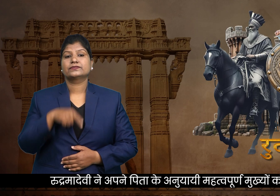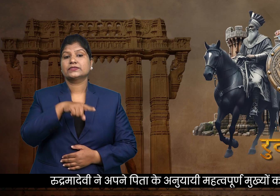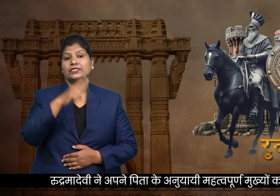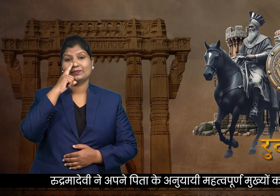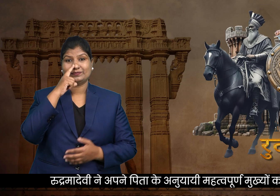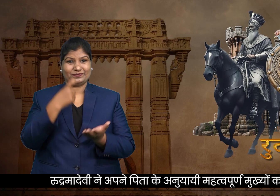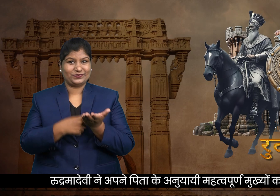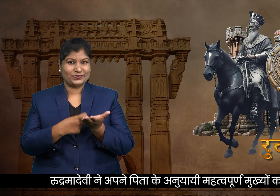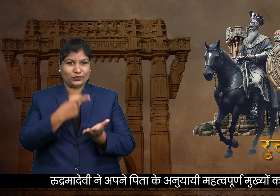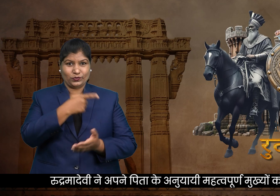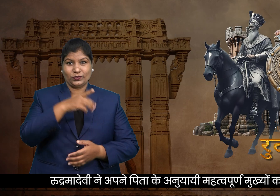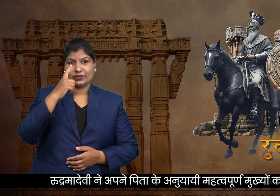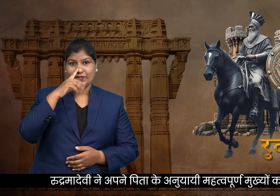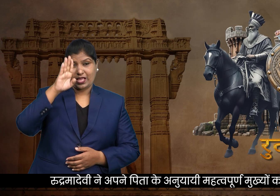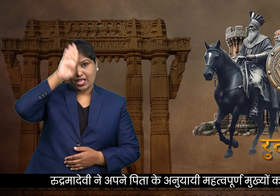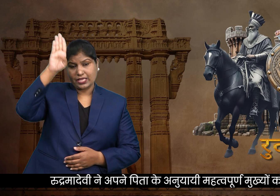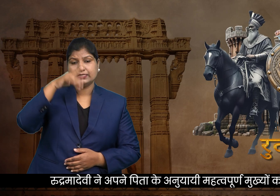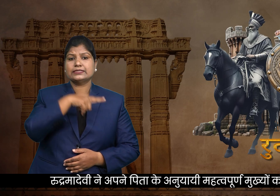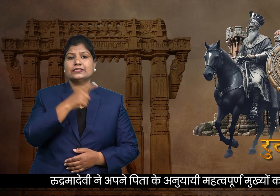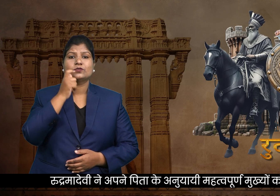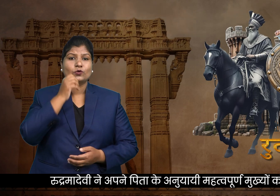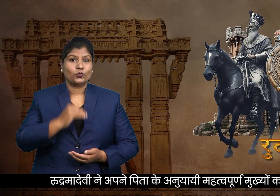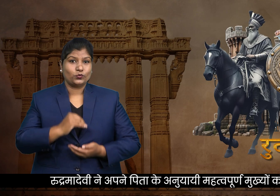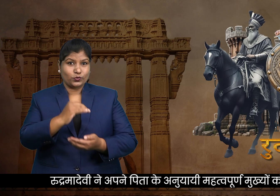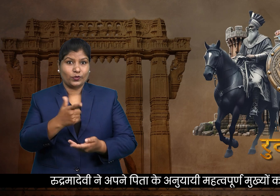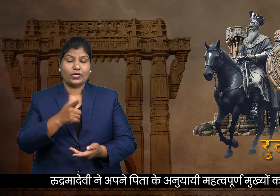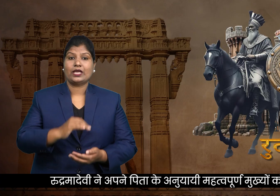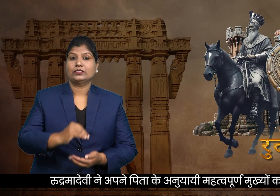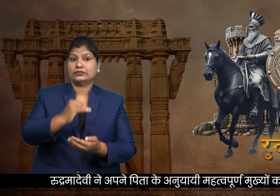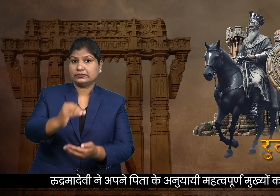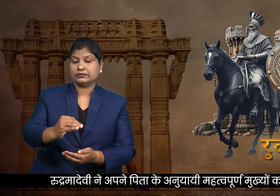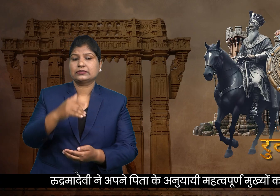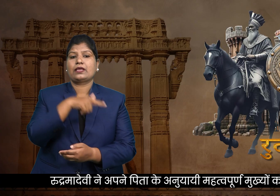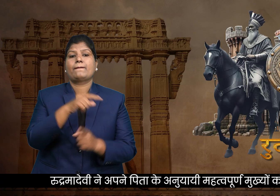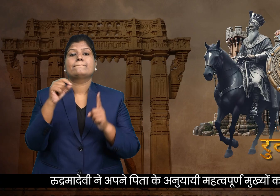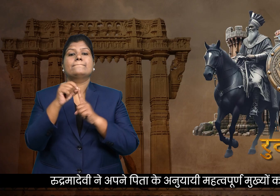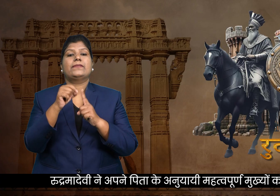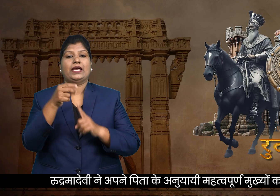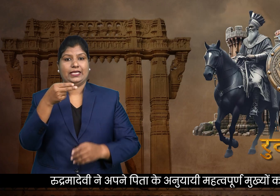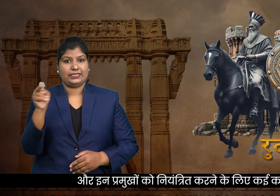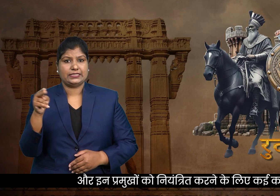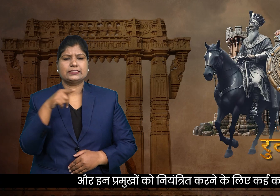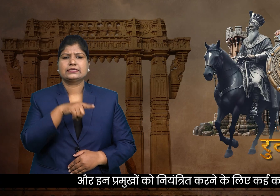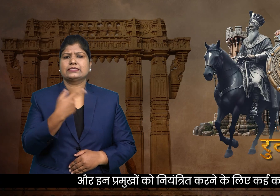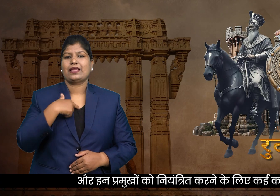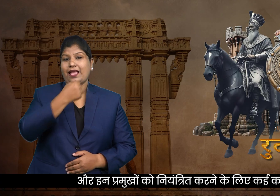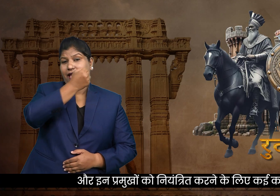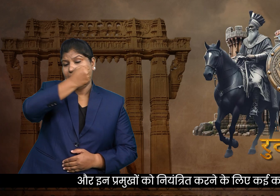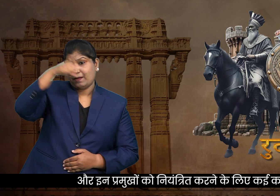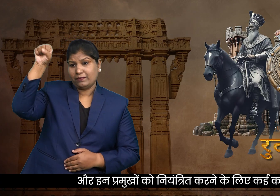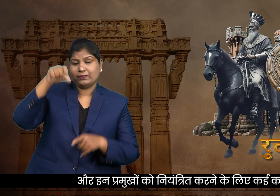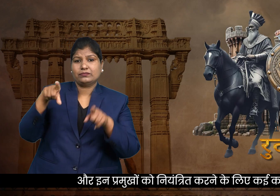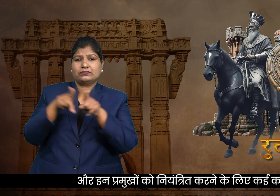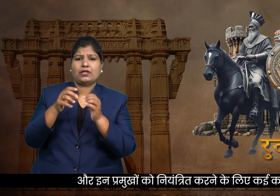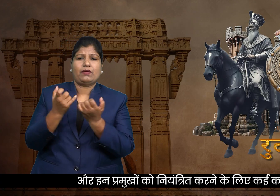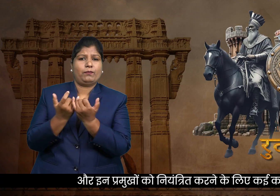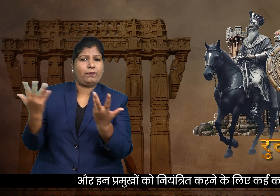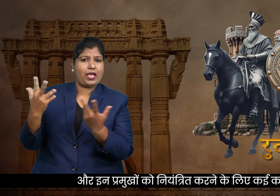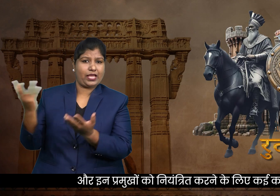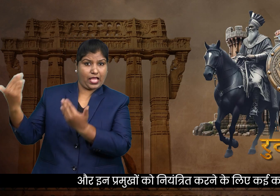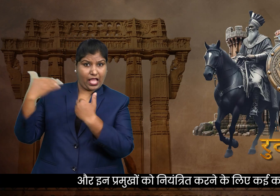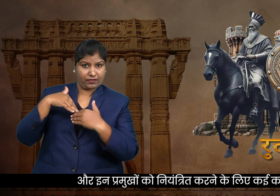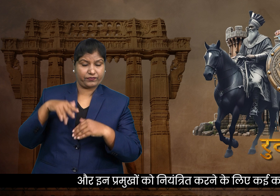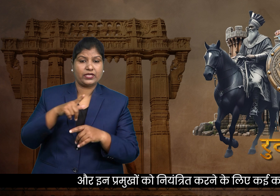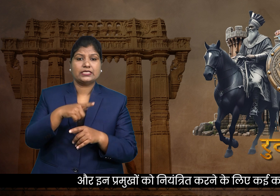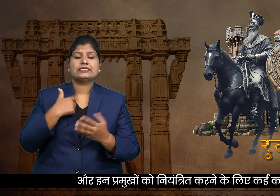रुद्रमा और उनके पोते प्रताप रुद्र ने कई विद्रोहों का सामना किया और इन प्रमुखों को